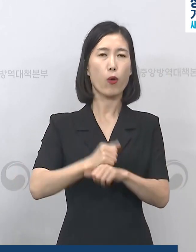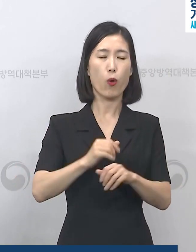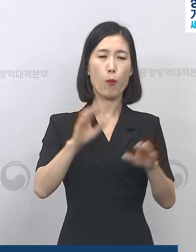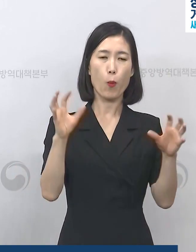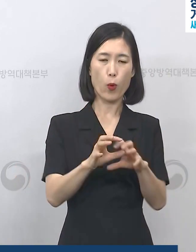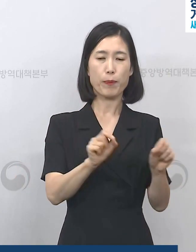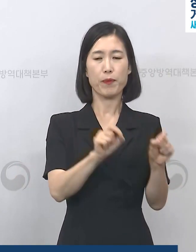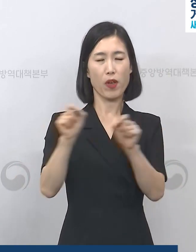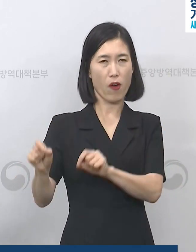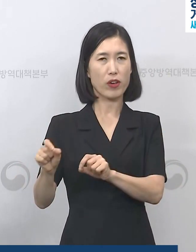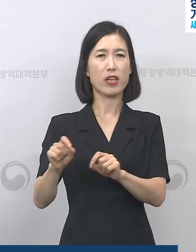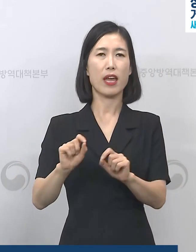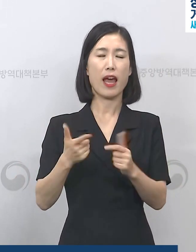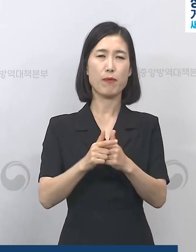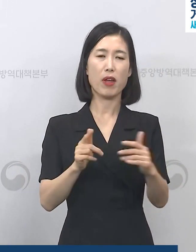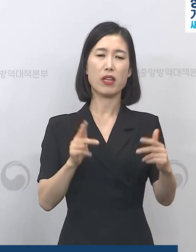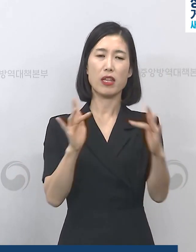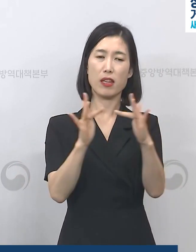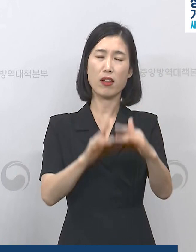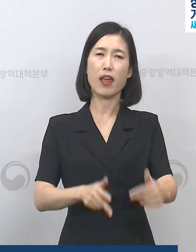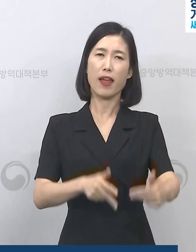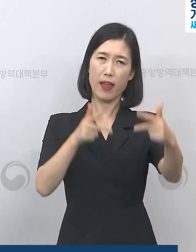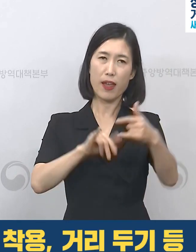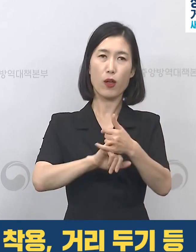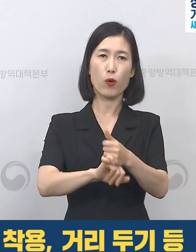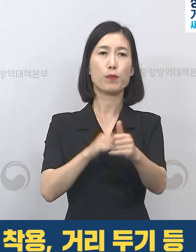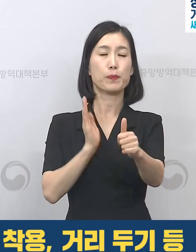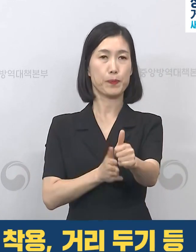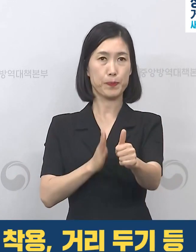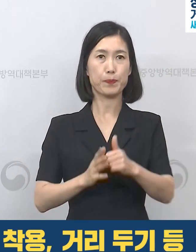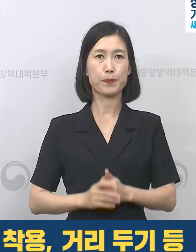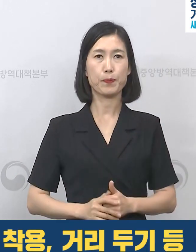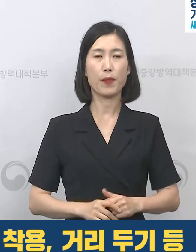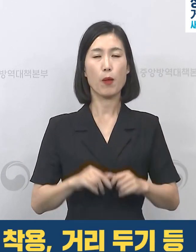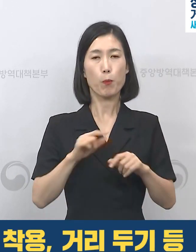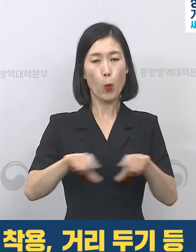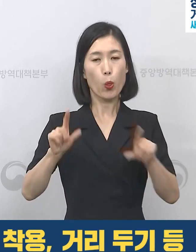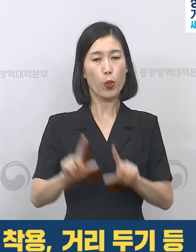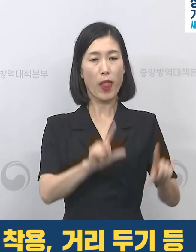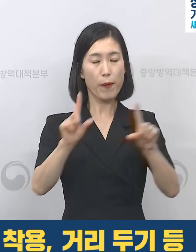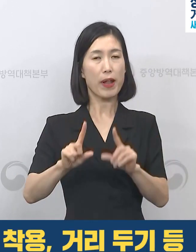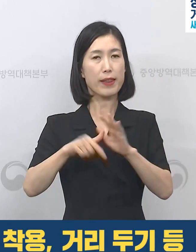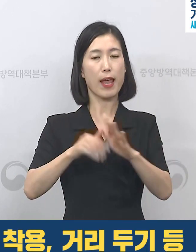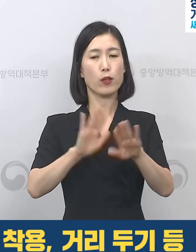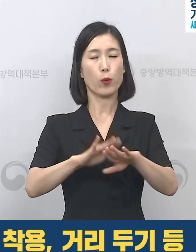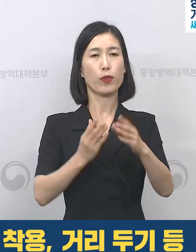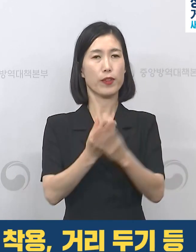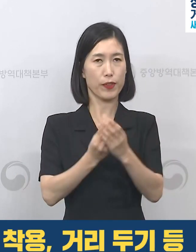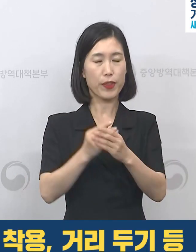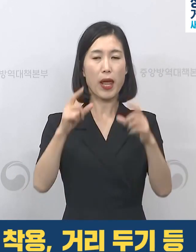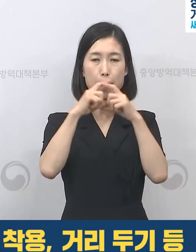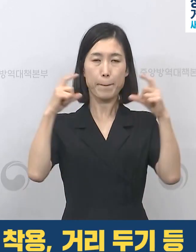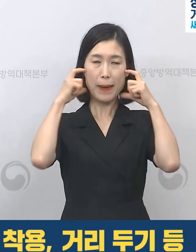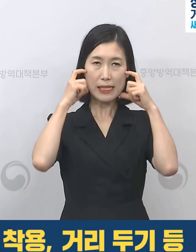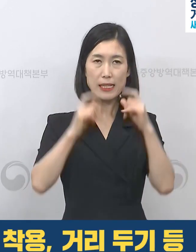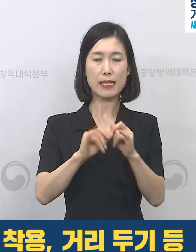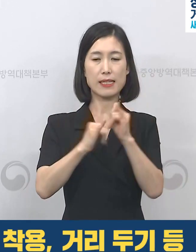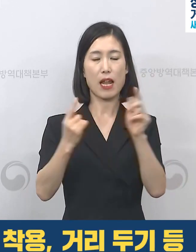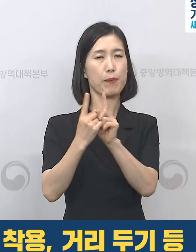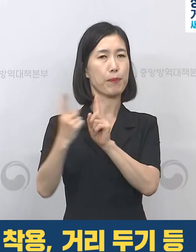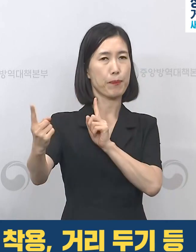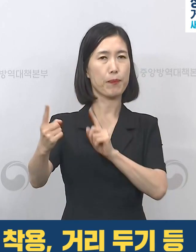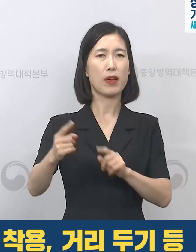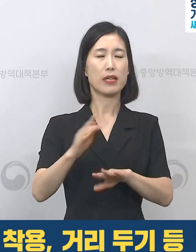연기하거나 적극적으로 비대면으로 전환시켜 주시길 바라고, 일상에서도 손 씻기, 마스크 착용, 거리 두기